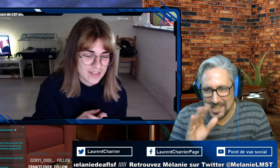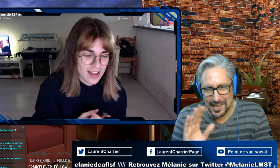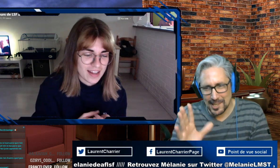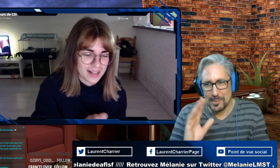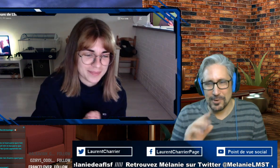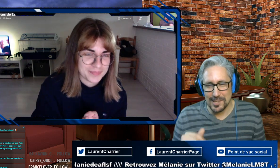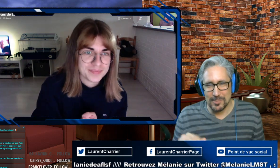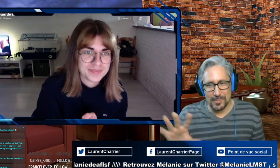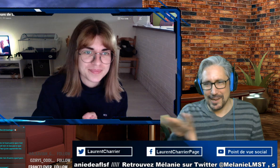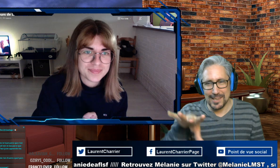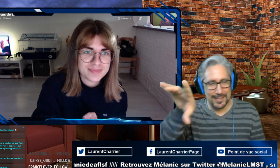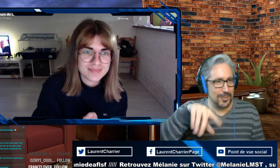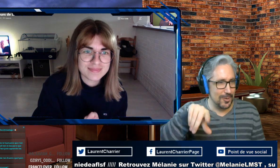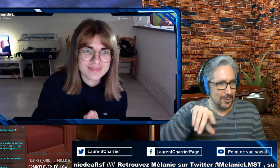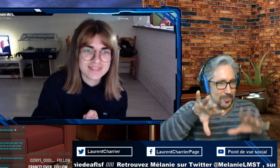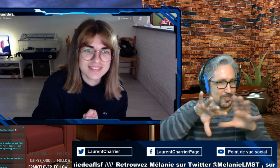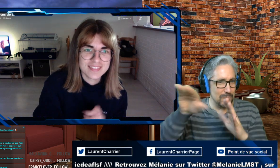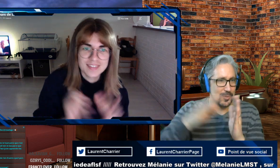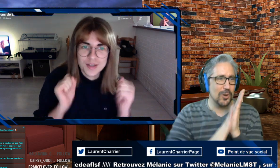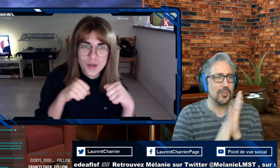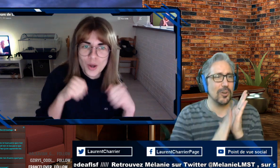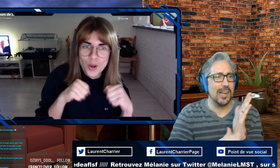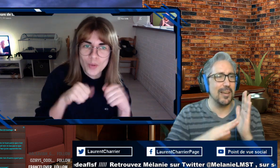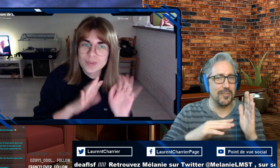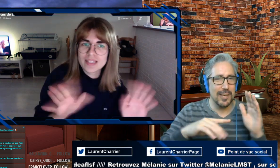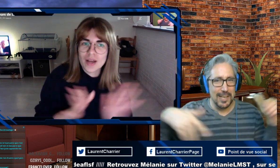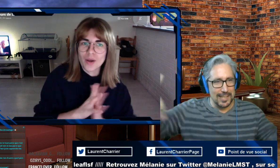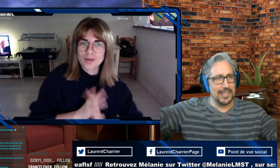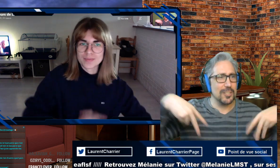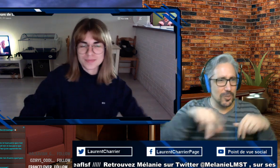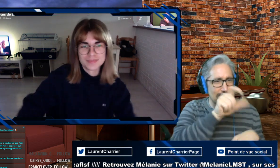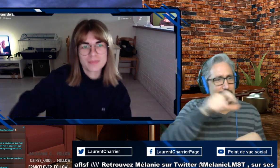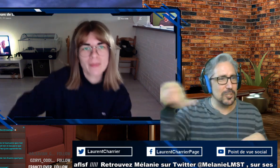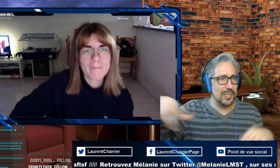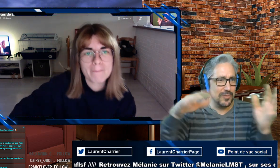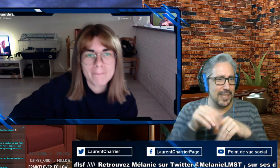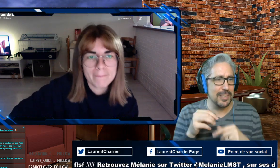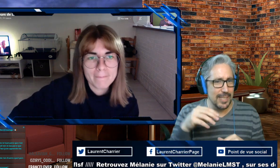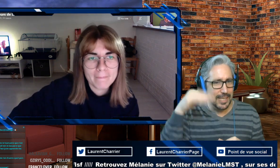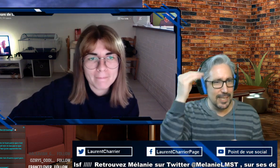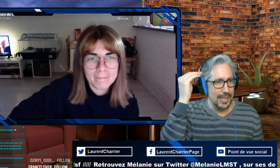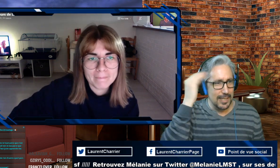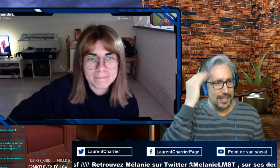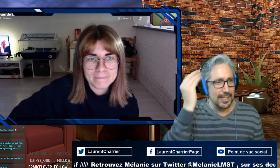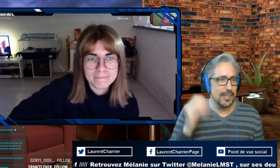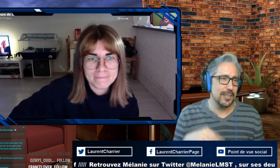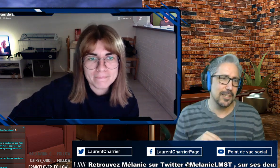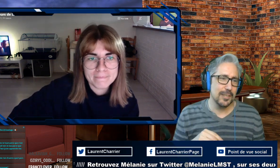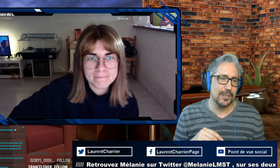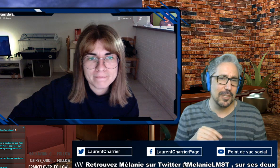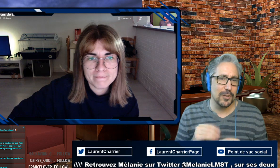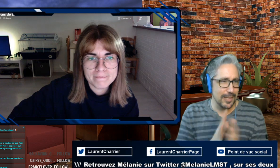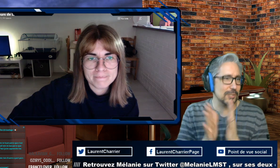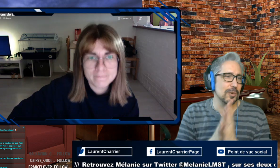Parfait. Il y a des bons, il y a des bons. Pareil, dans les lives, il y a des gens qui viennent,